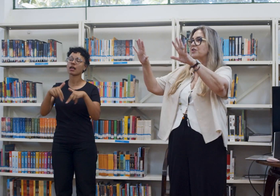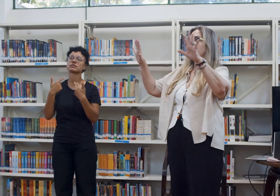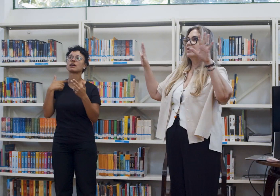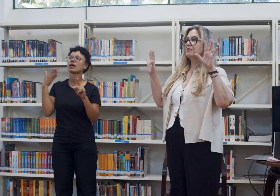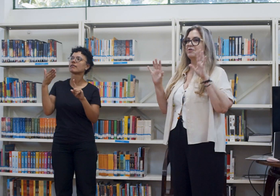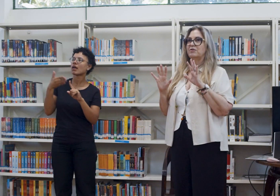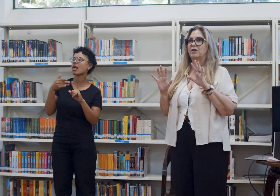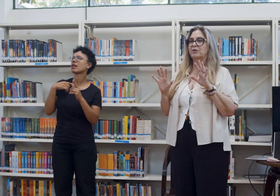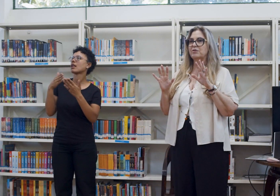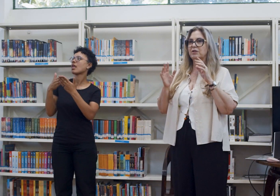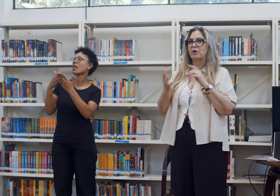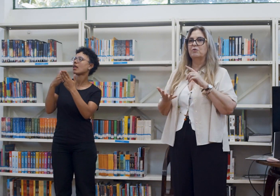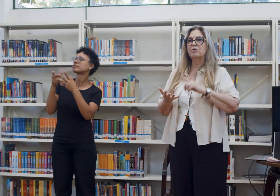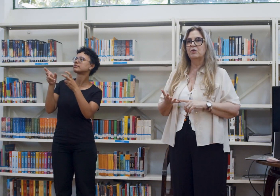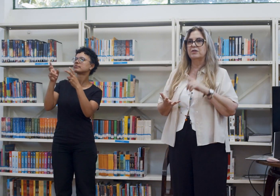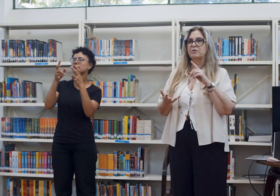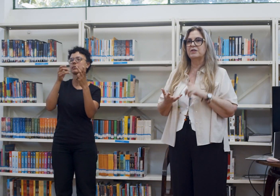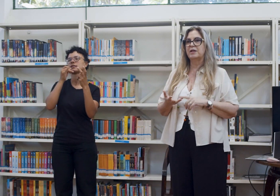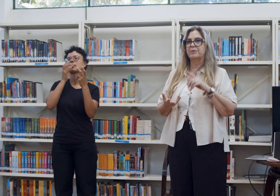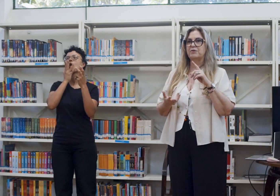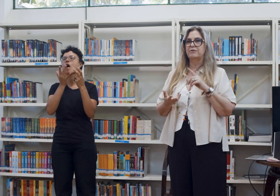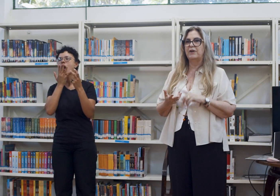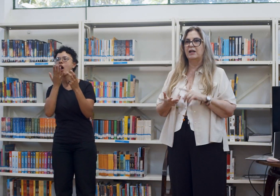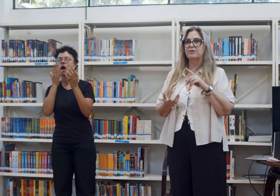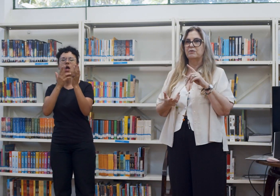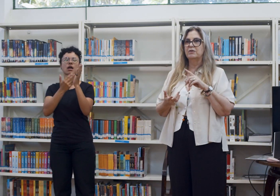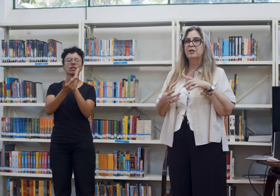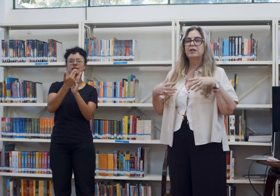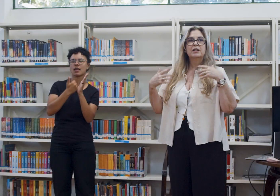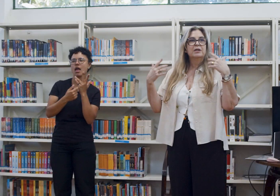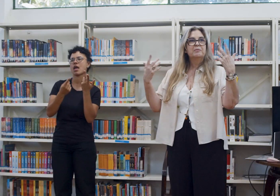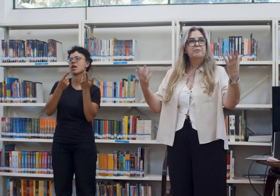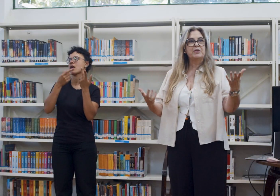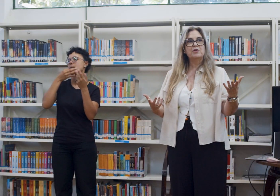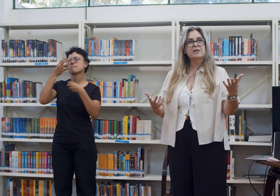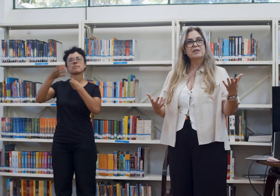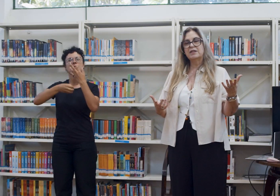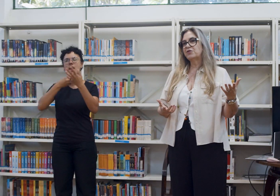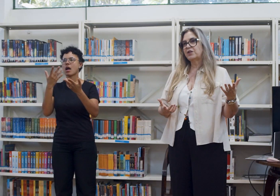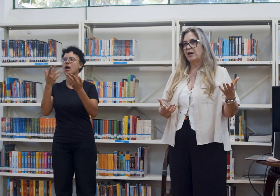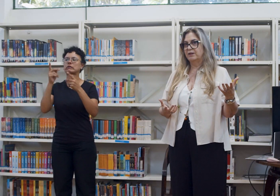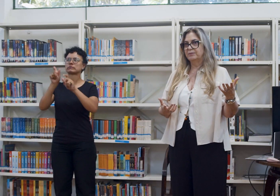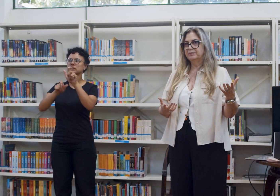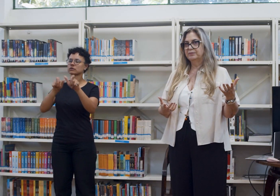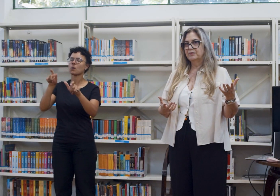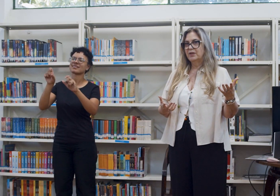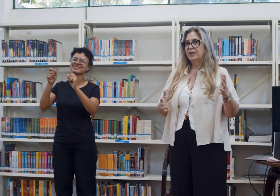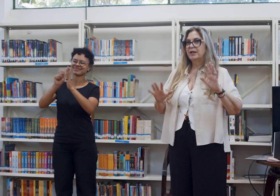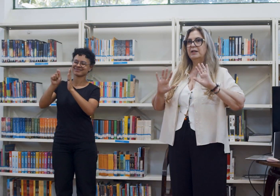Porque a gente tem livros ao nosso redor, com cores, com estampas, com falas, com pessoas que se dedicaram.